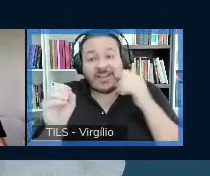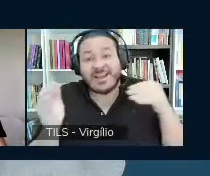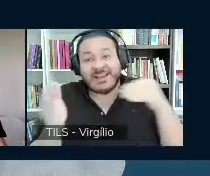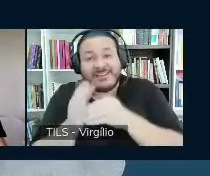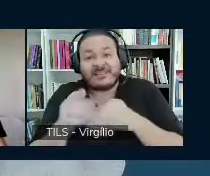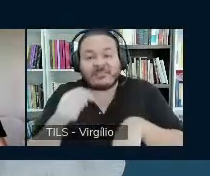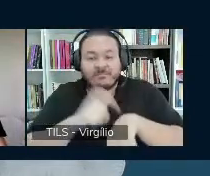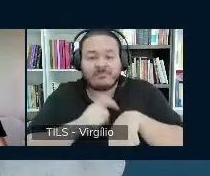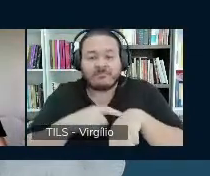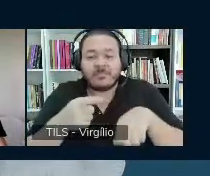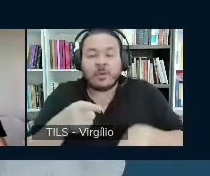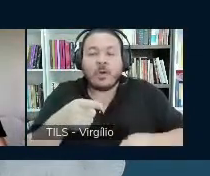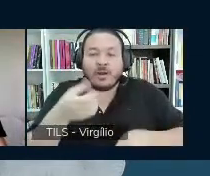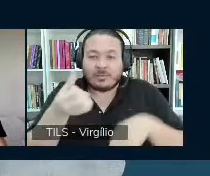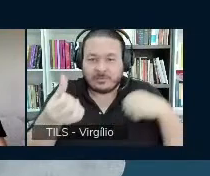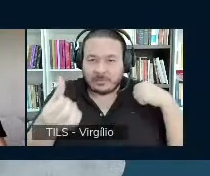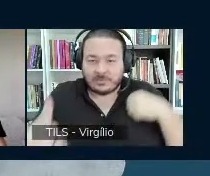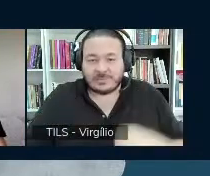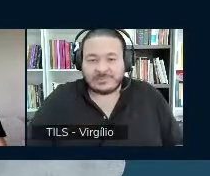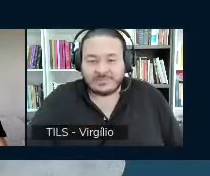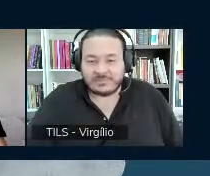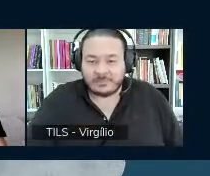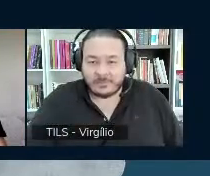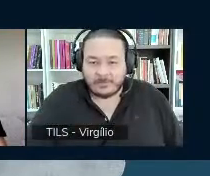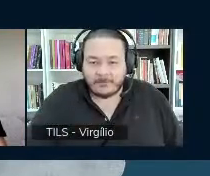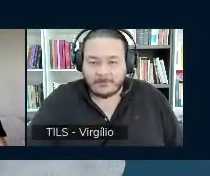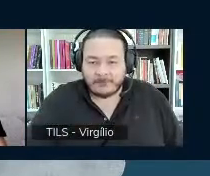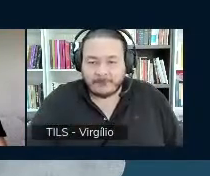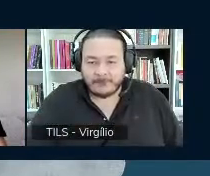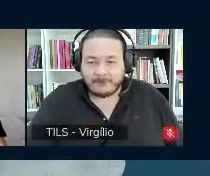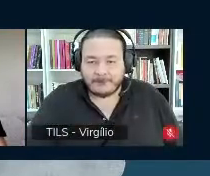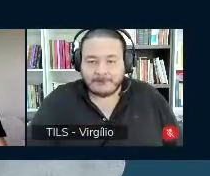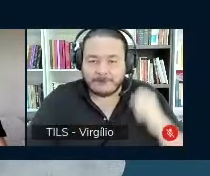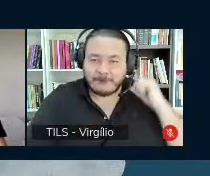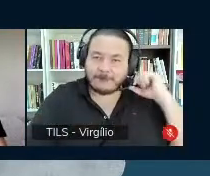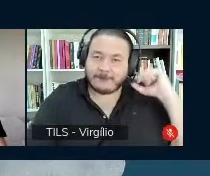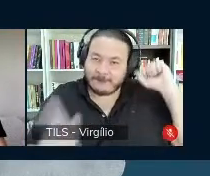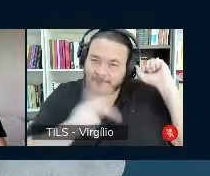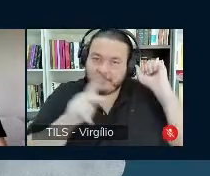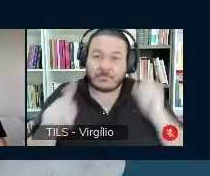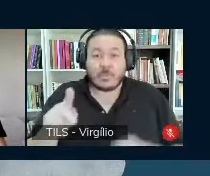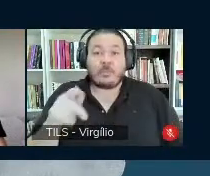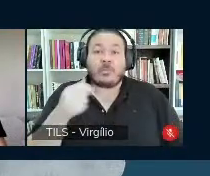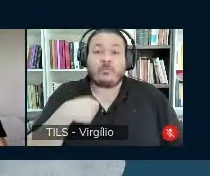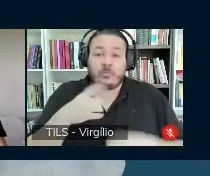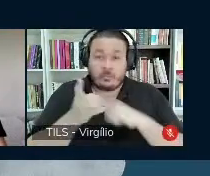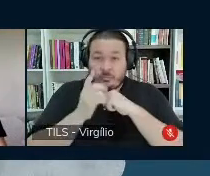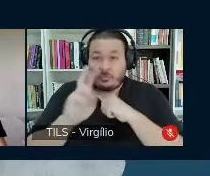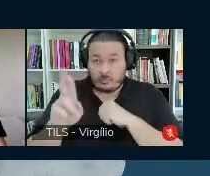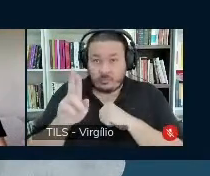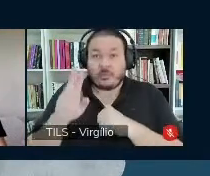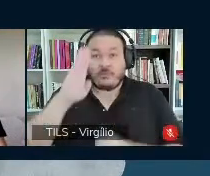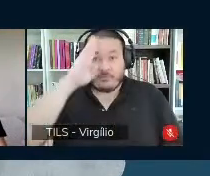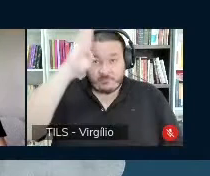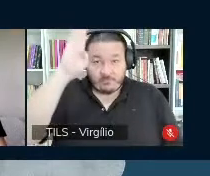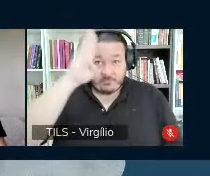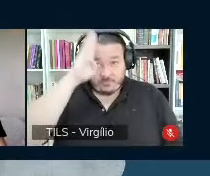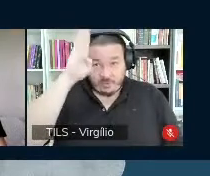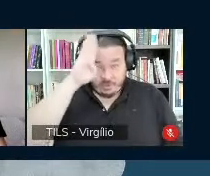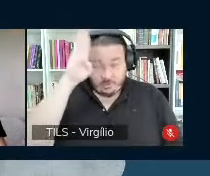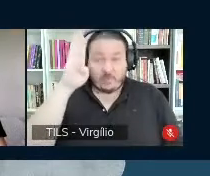está aqui para isso. Então, do professor doutorando Falck Soares Ramos Moreira,